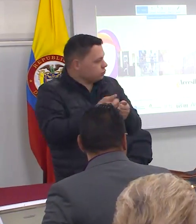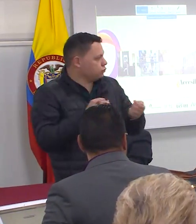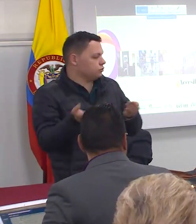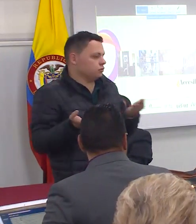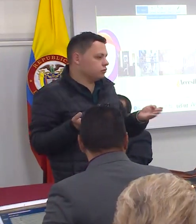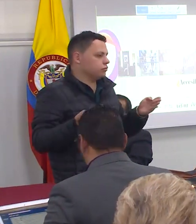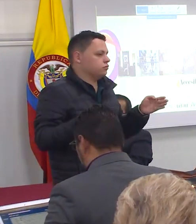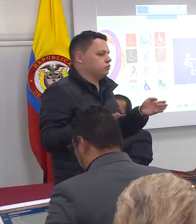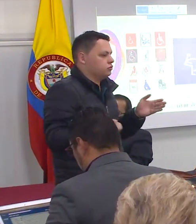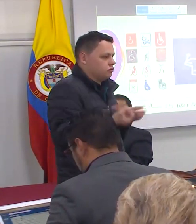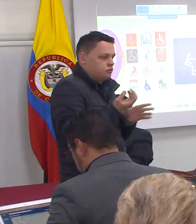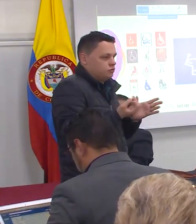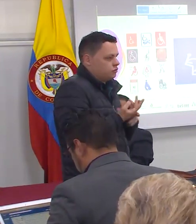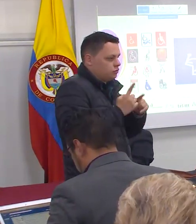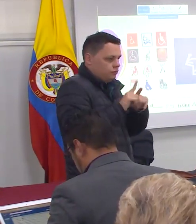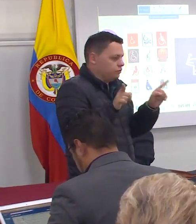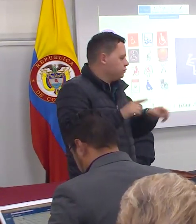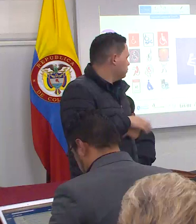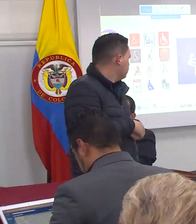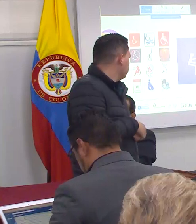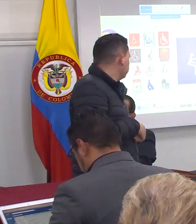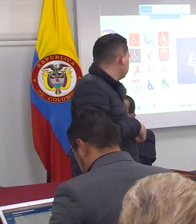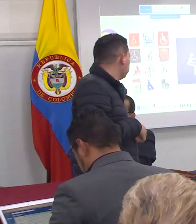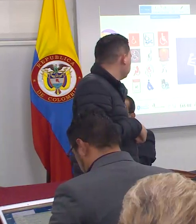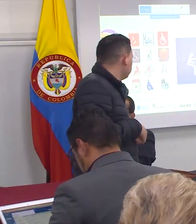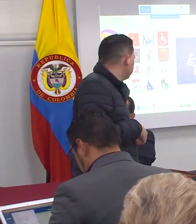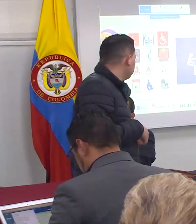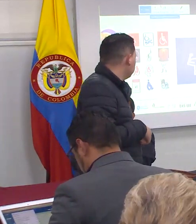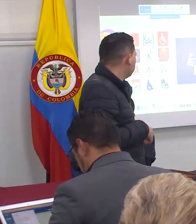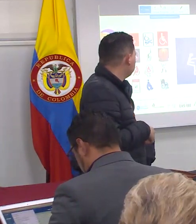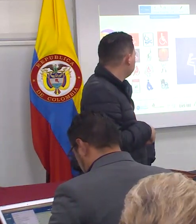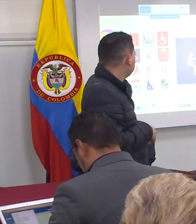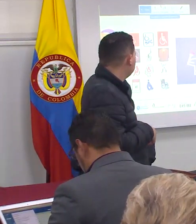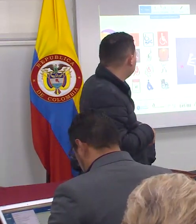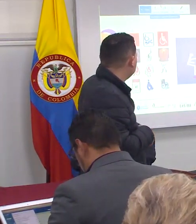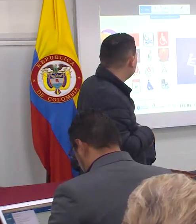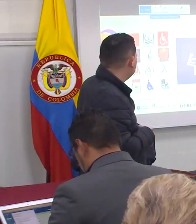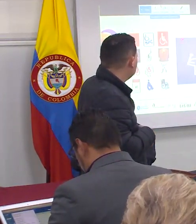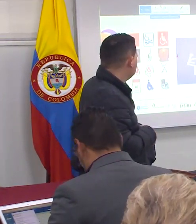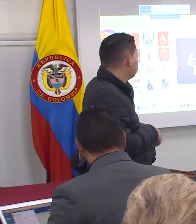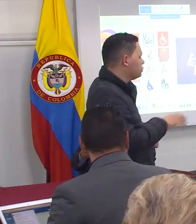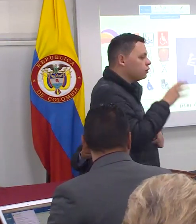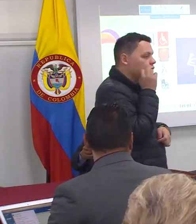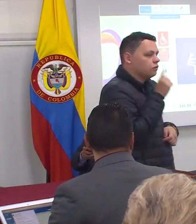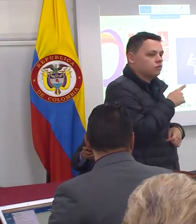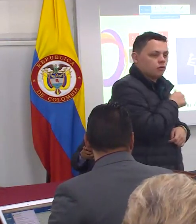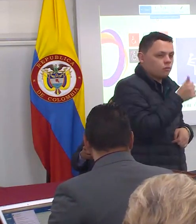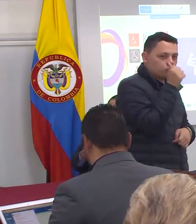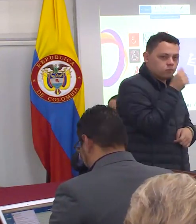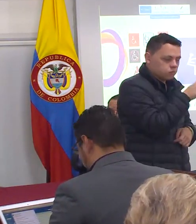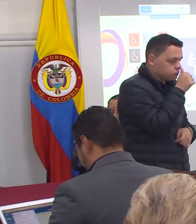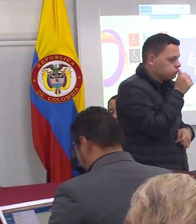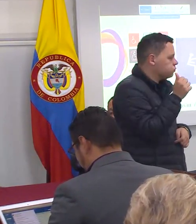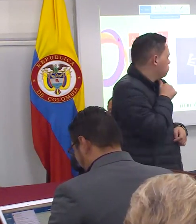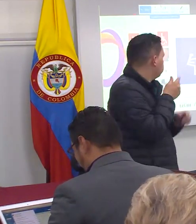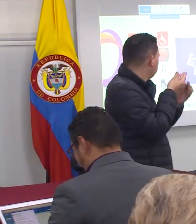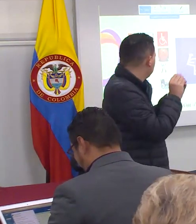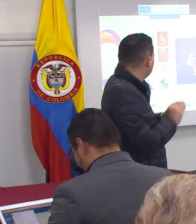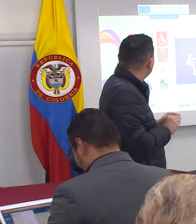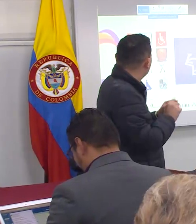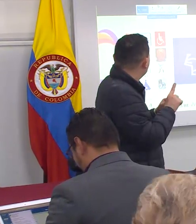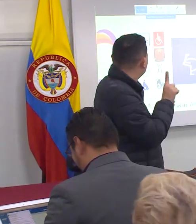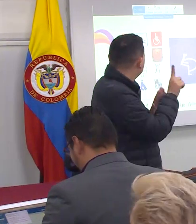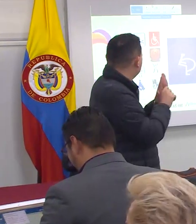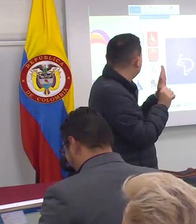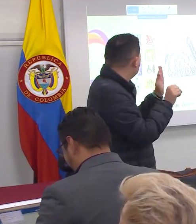el producto entonces miren este señor que está aquí embarazado miren la cantidad de formas como las